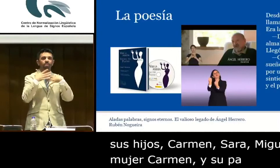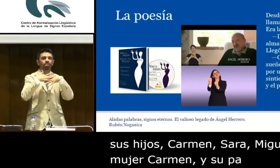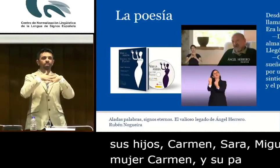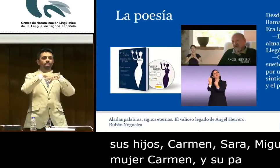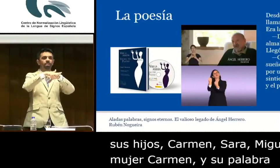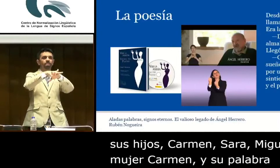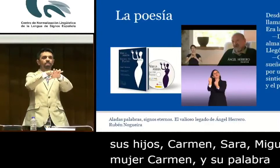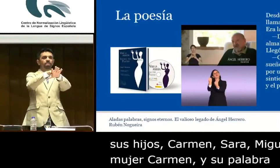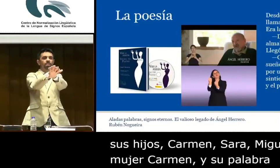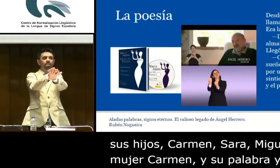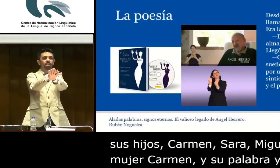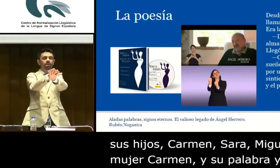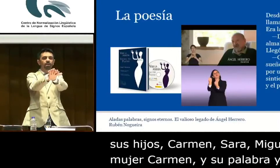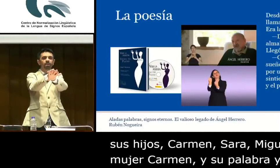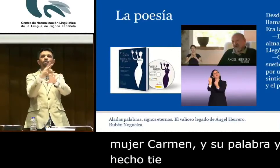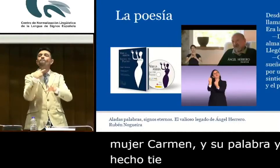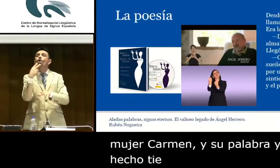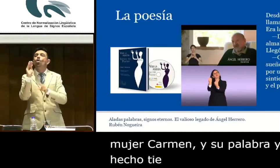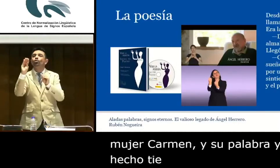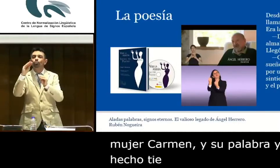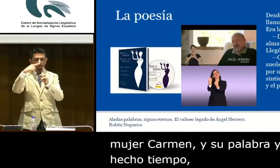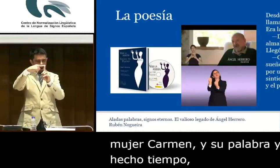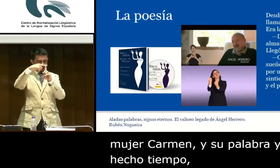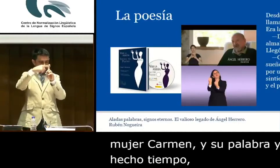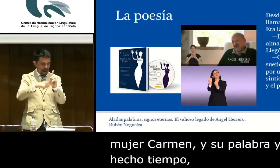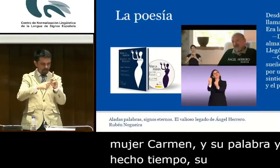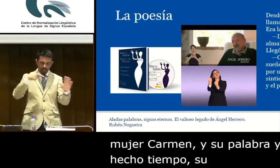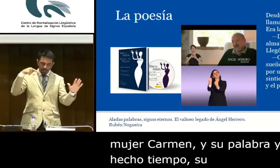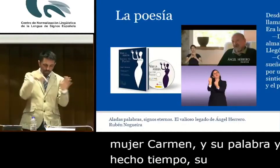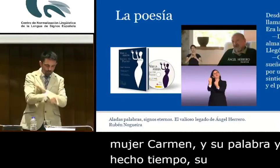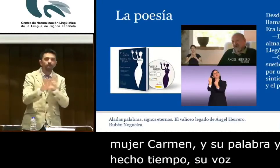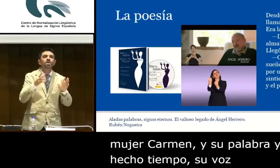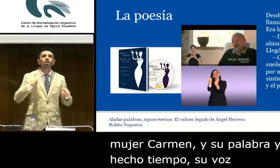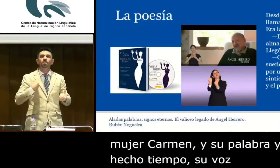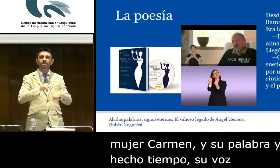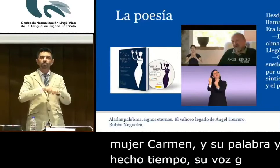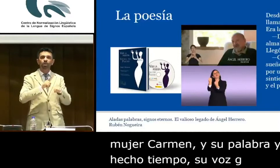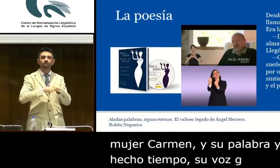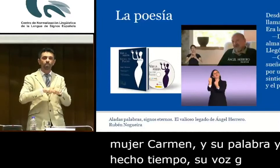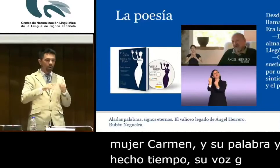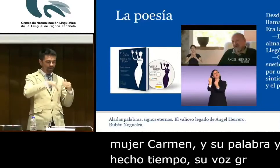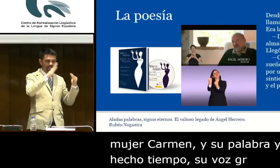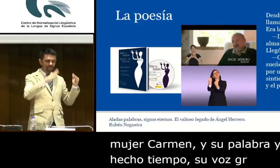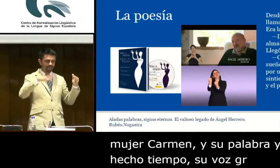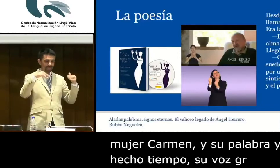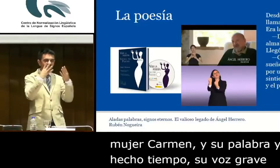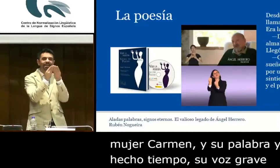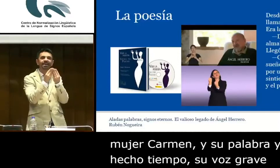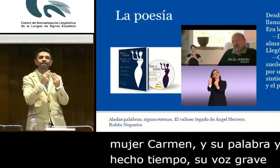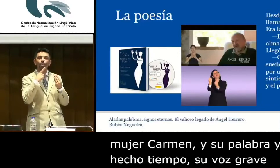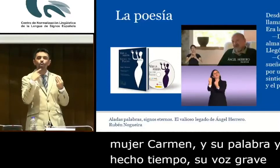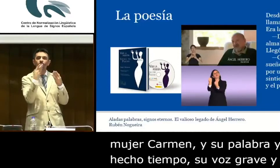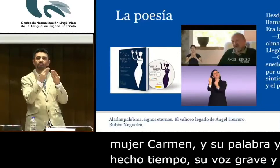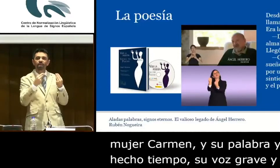Su voz grave y profunda, pero a la vez ondulada y fluyente, como la de los